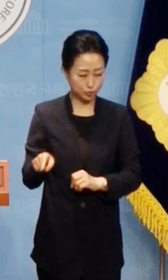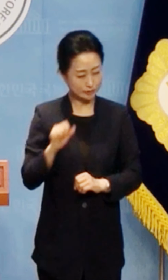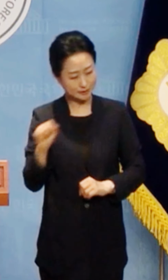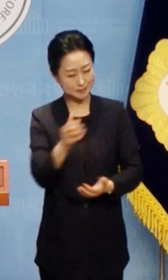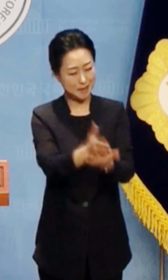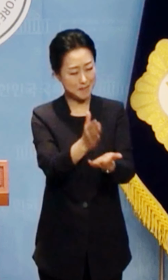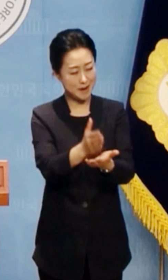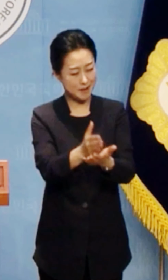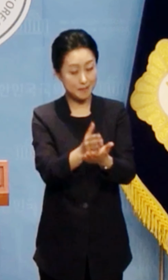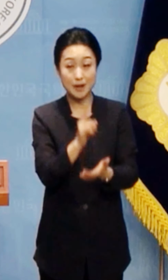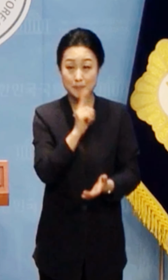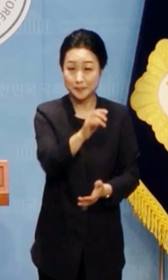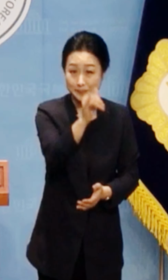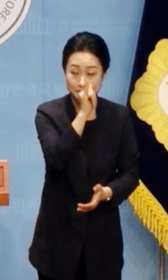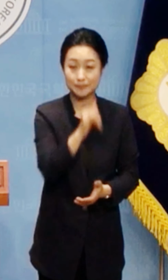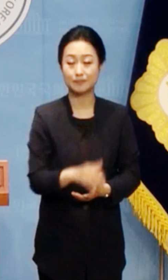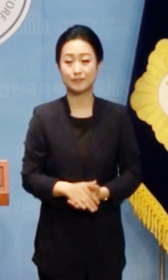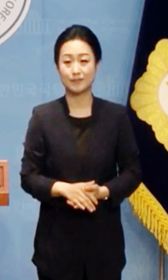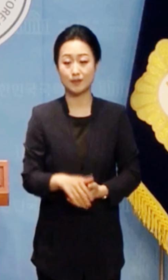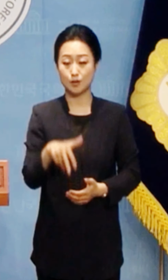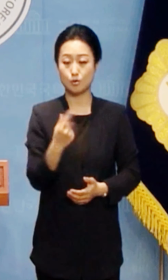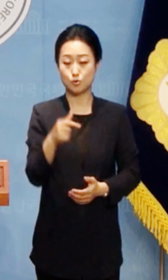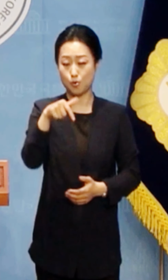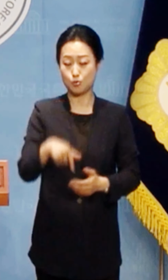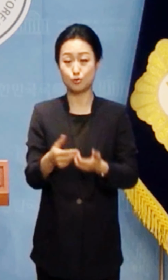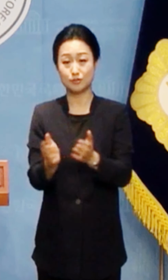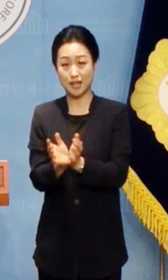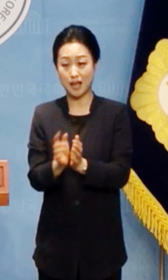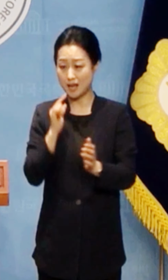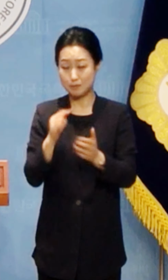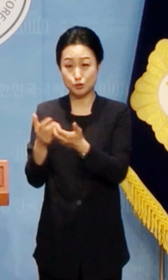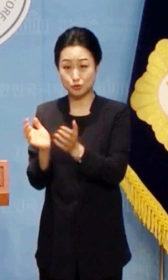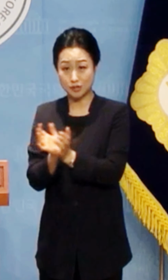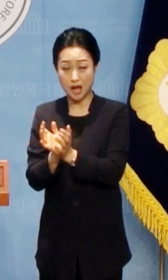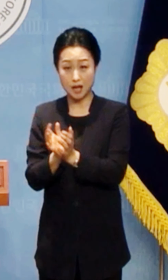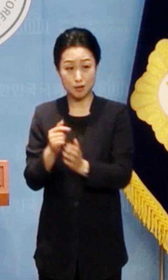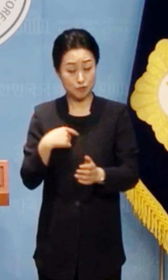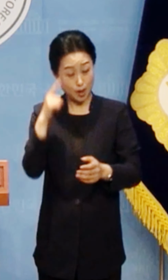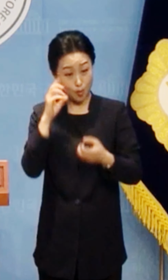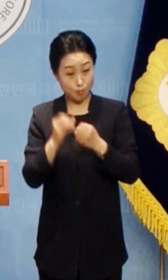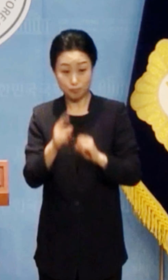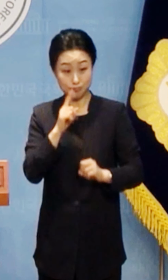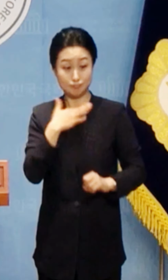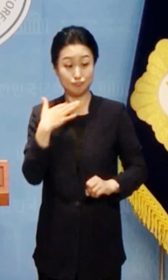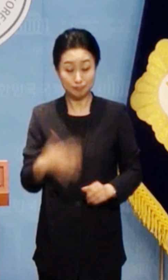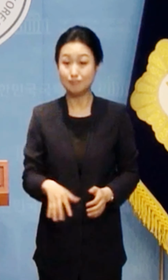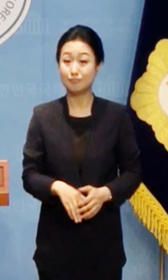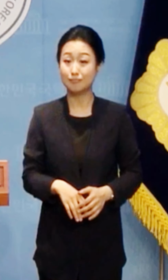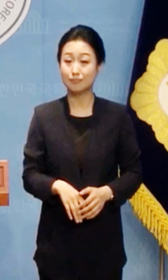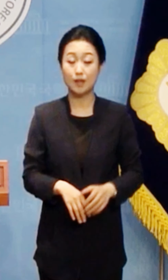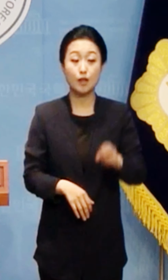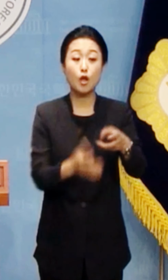있습니다 그 꼼수 조국 혁신당이나 민주당이 던진 겁니까